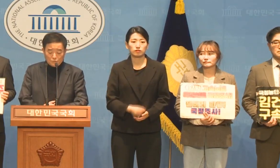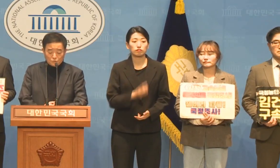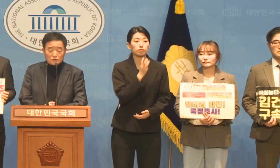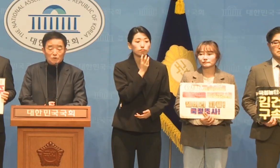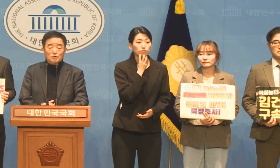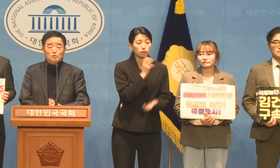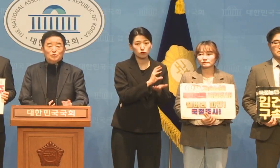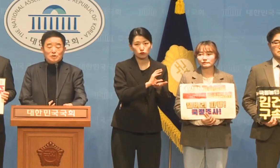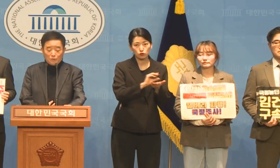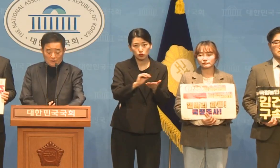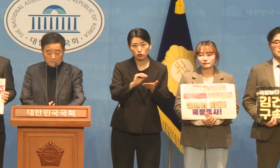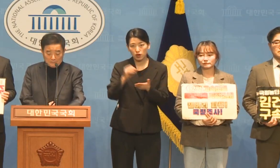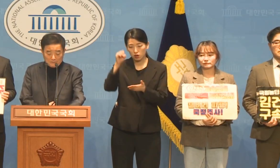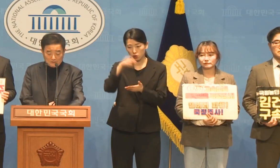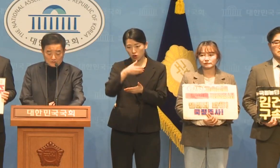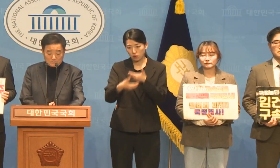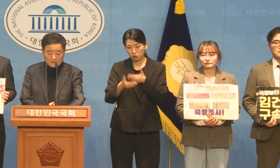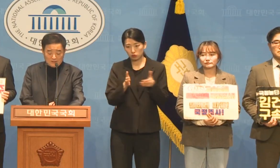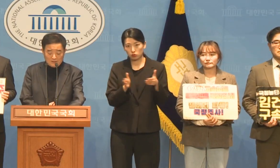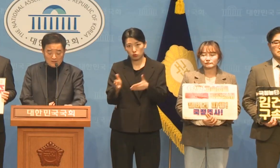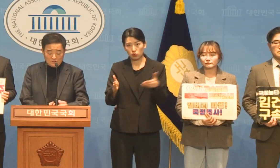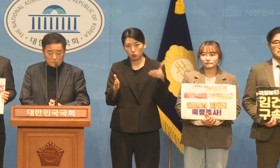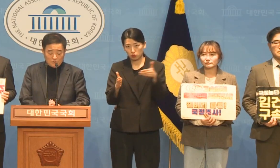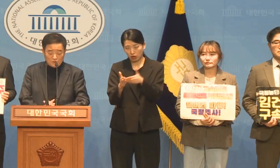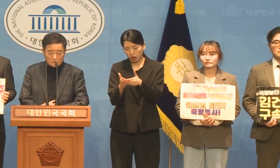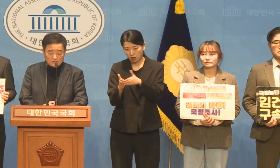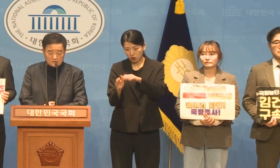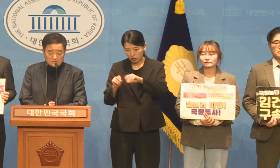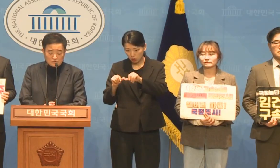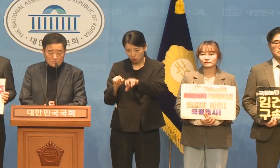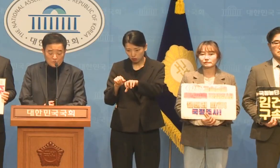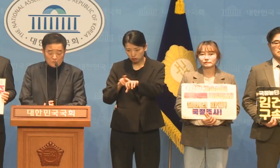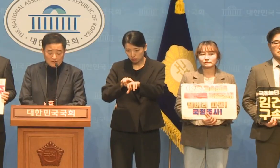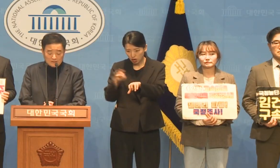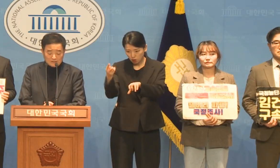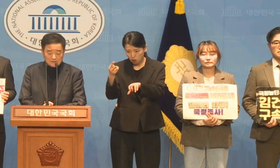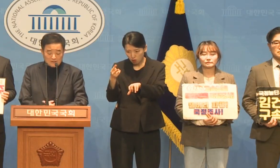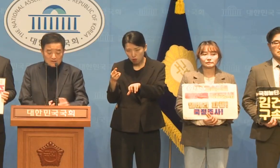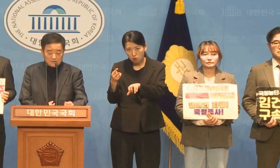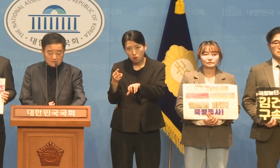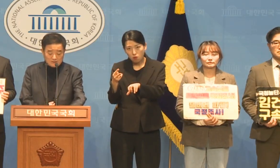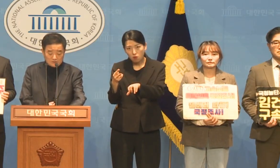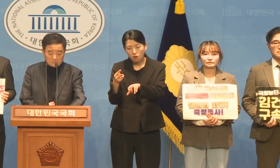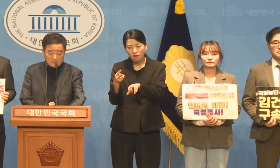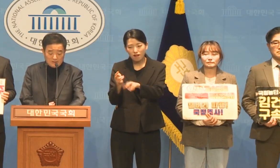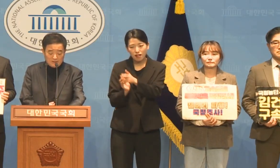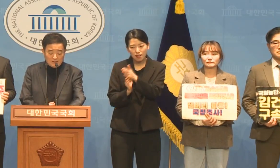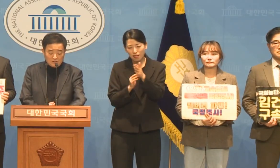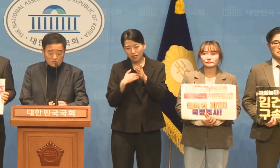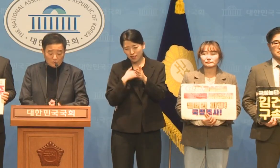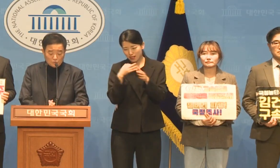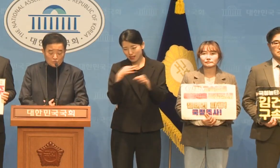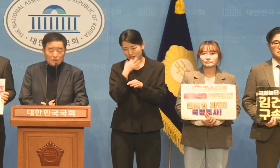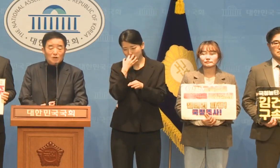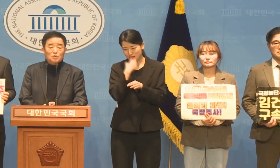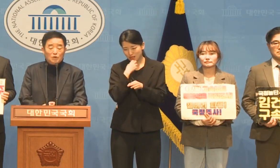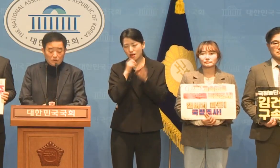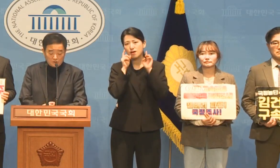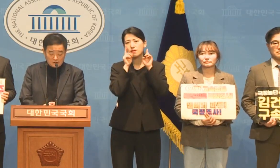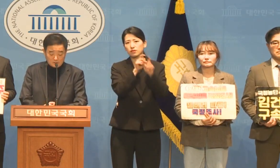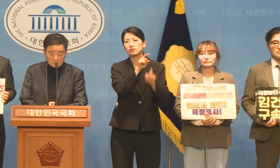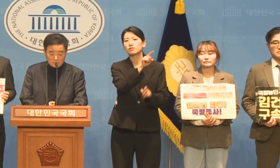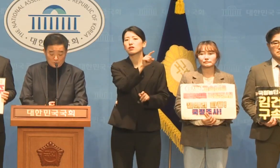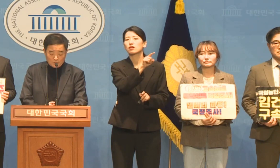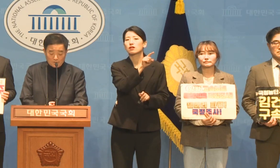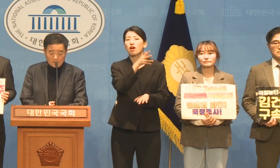양평 공지구 의혹의 판박이었습니다. 권력을 사적으로 이용해 자신들의 이익을 챙겼습니다. 결국